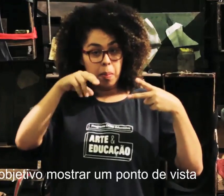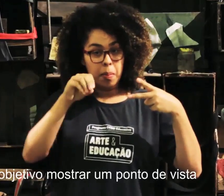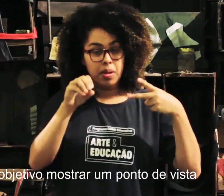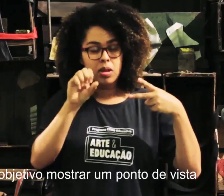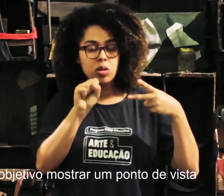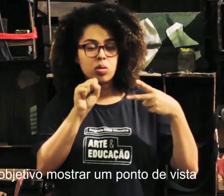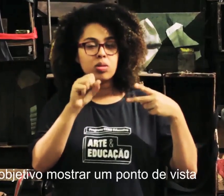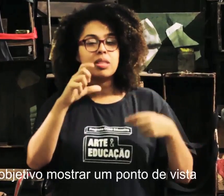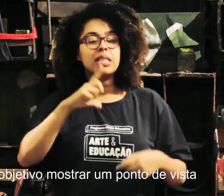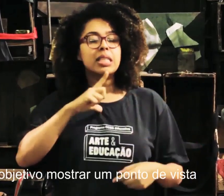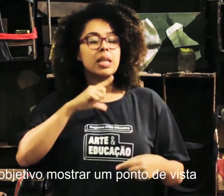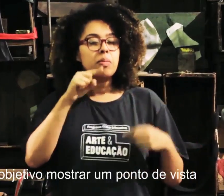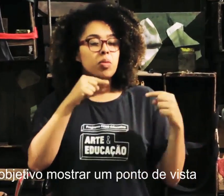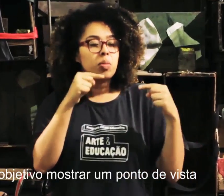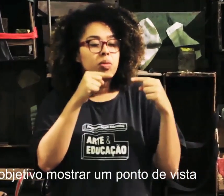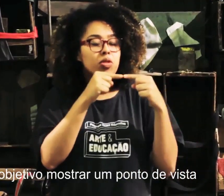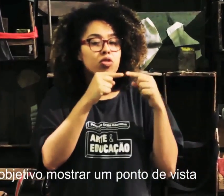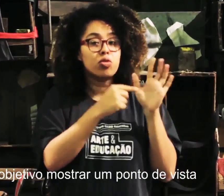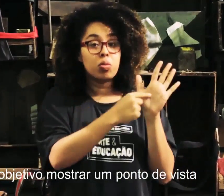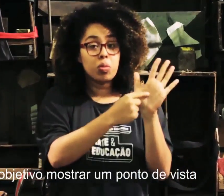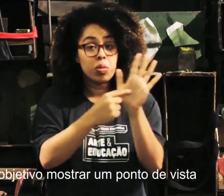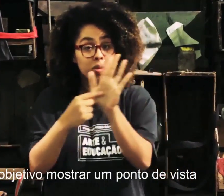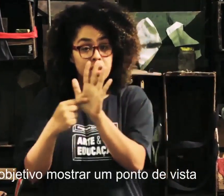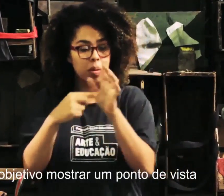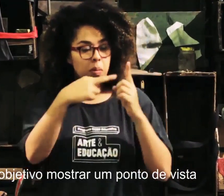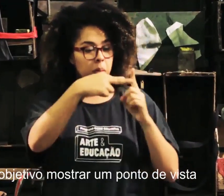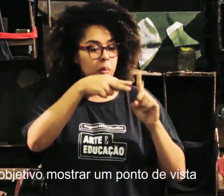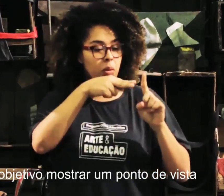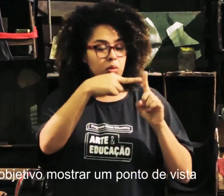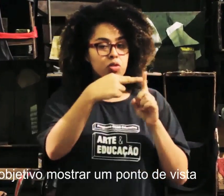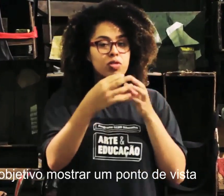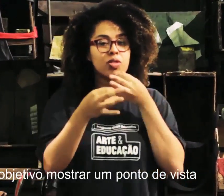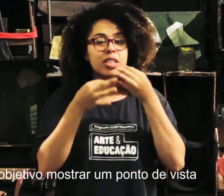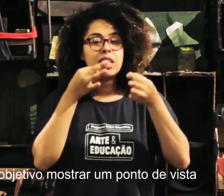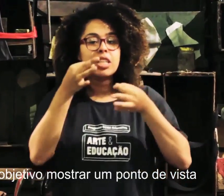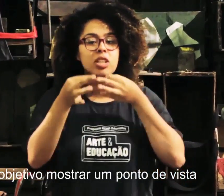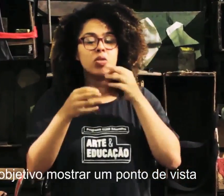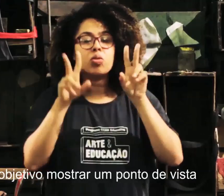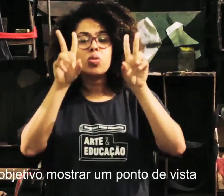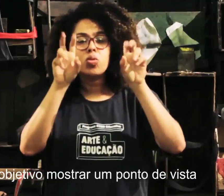mostrar um ponto de vista crítico sobre